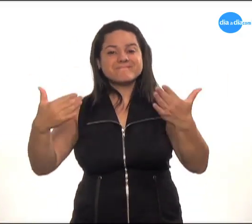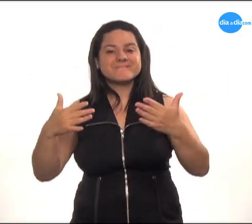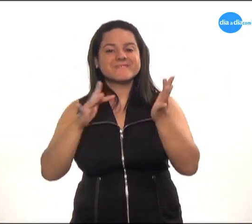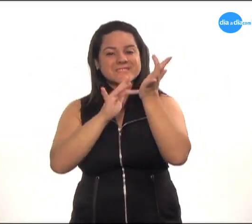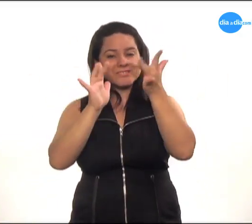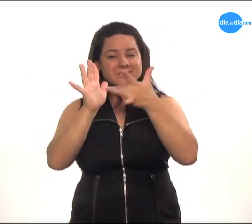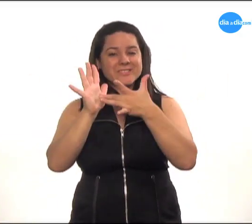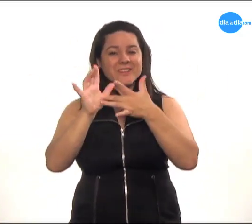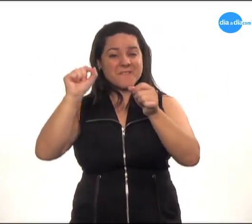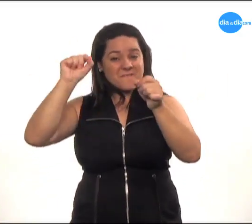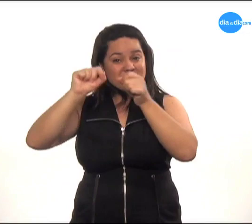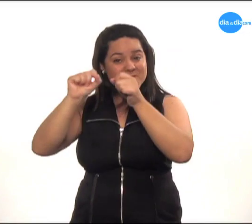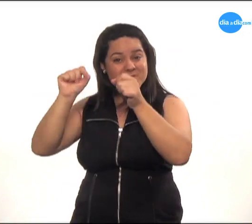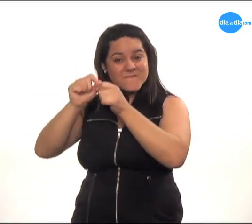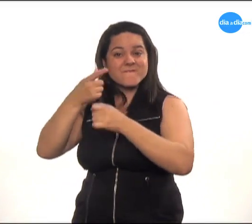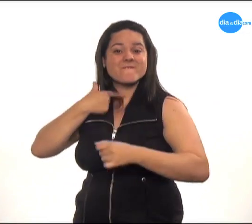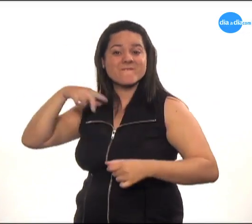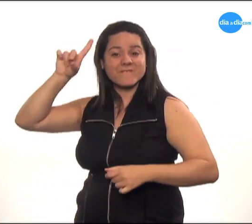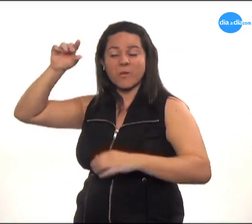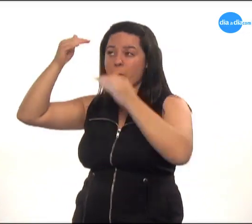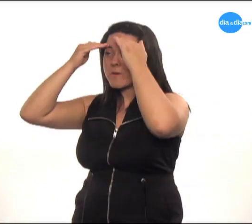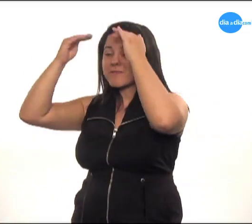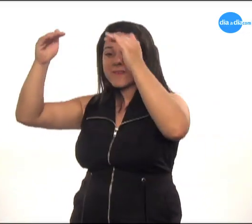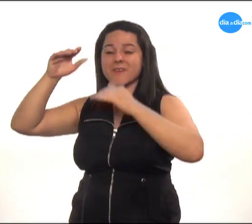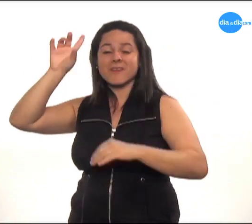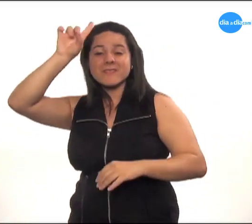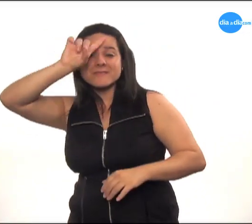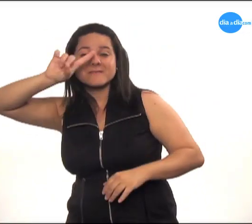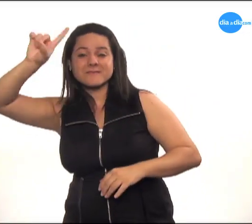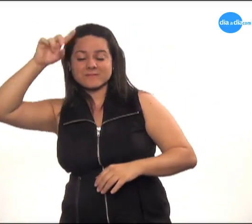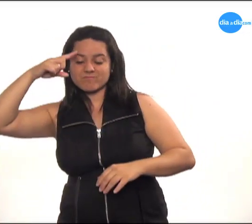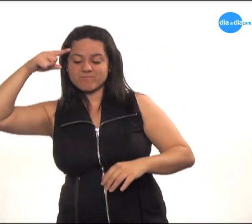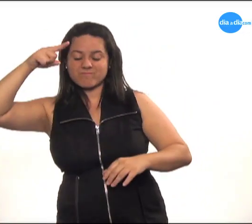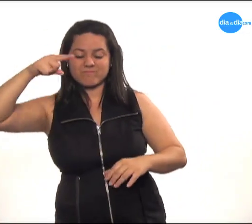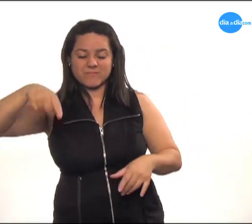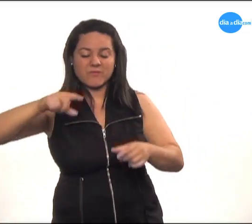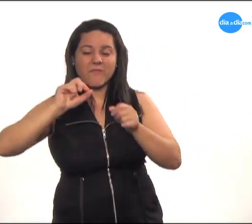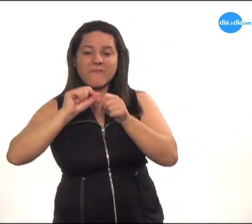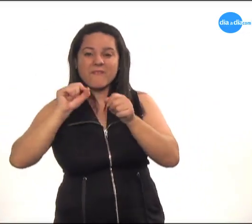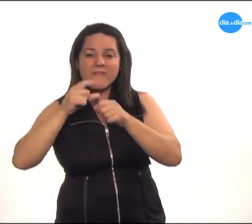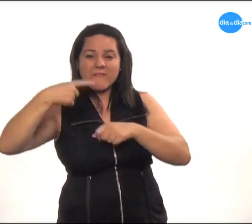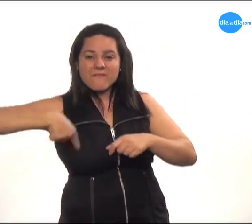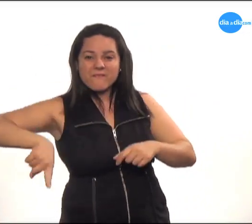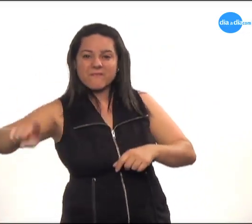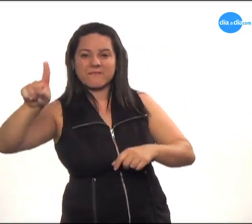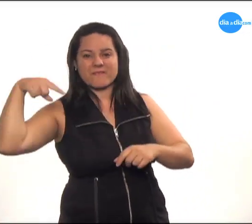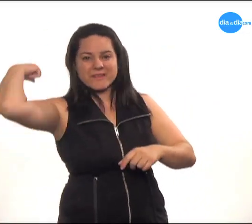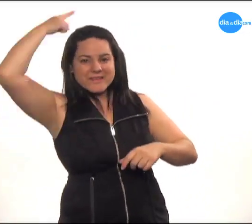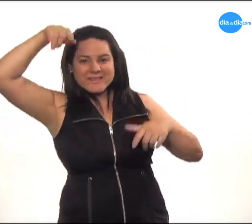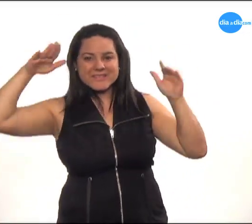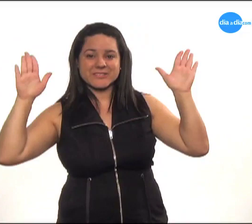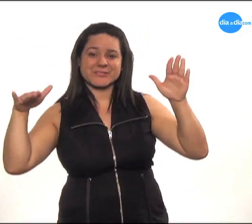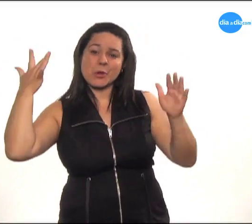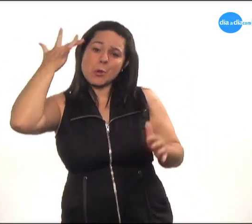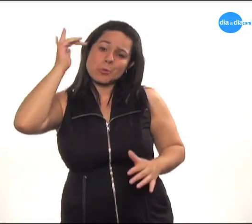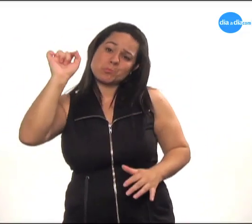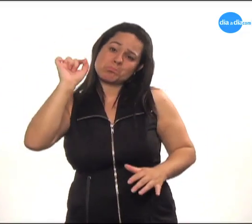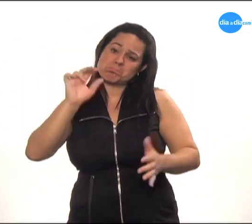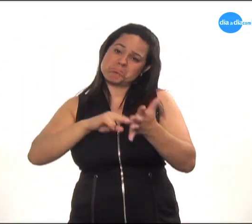Mas quando ele cumpriu o propósito de Deus, Deus mandou o exército celestial e os anjos do Senhor. Eu não sei exatamente o que